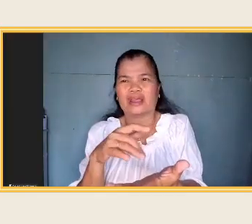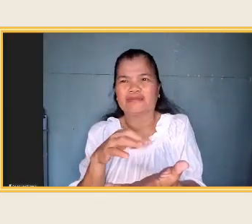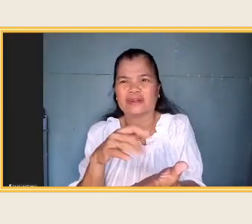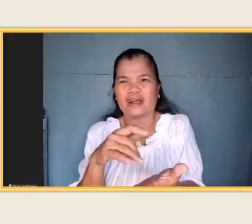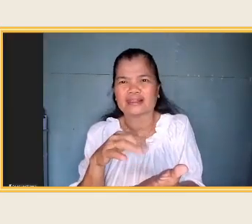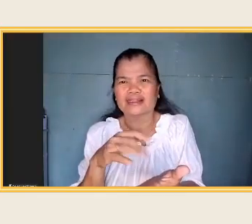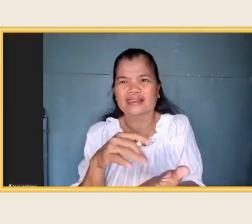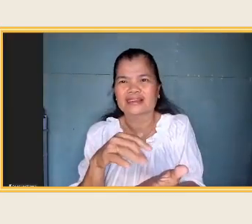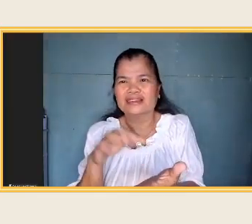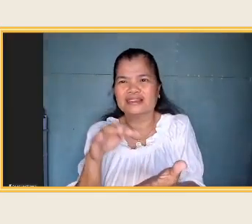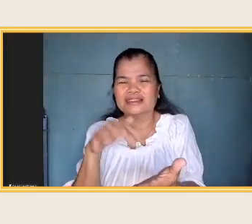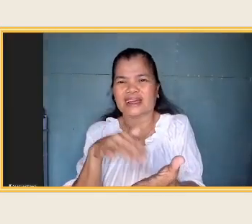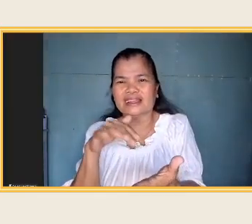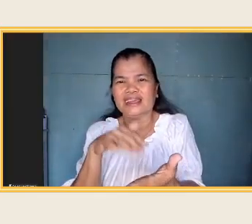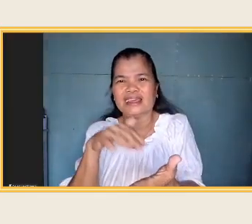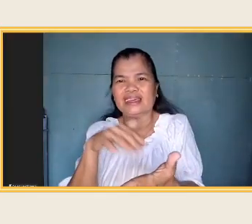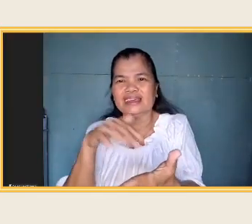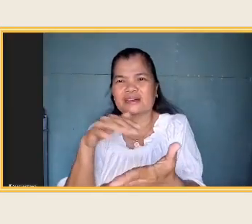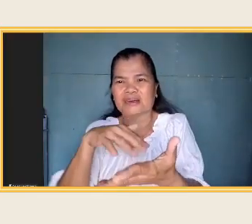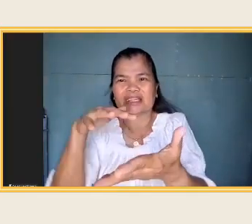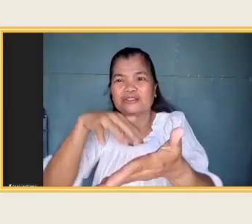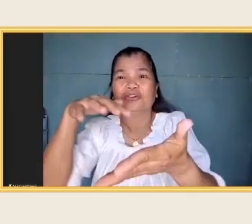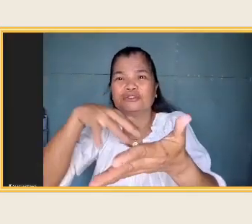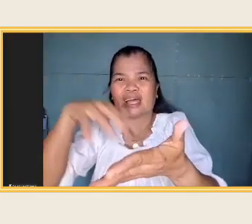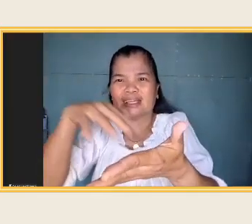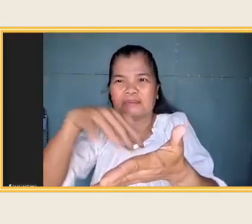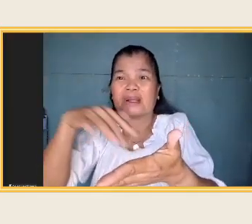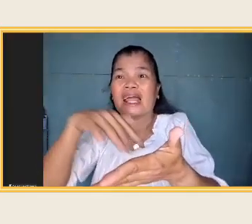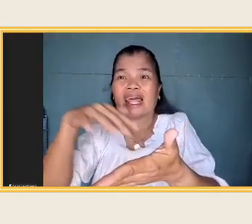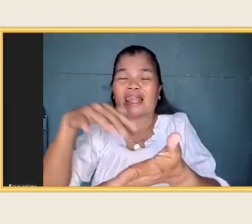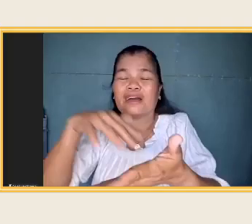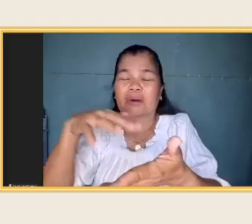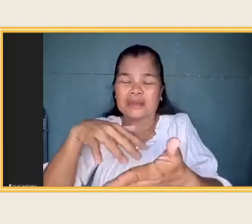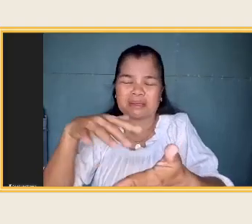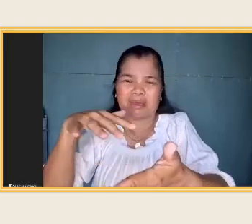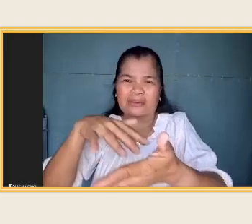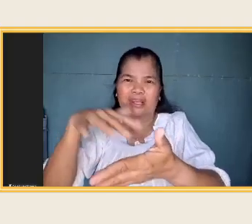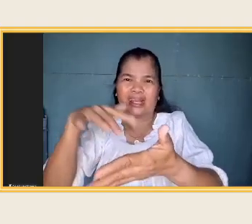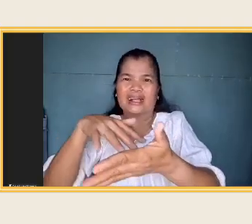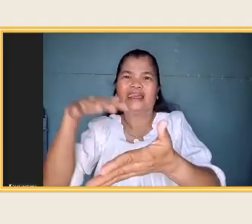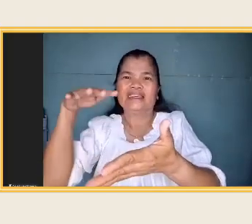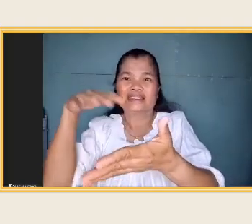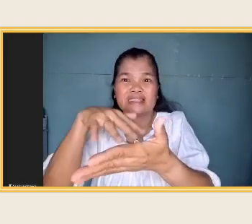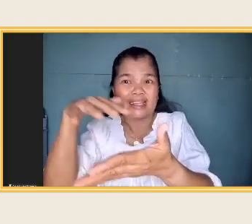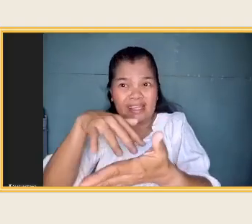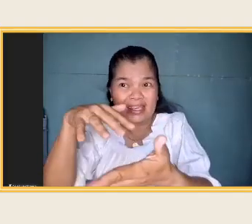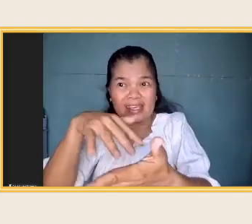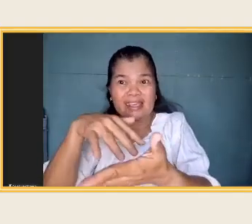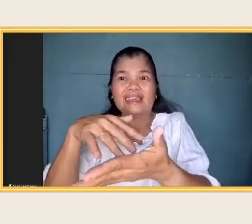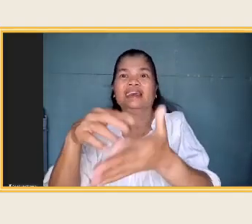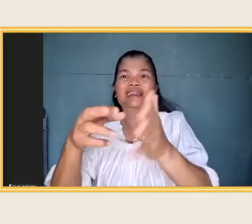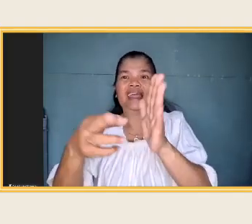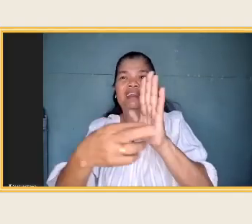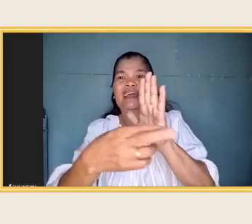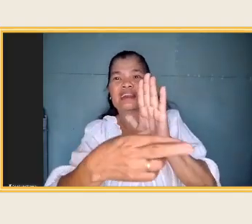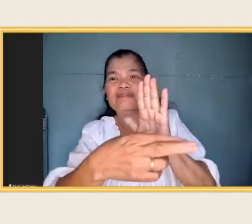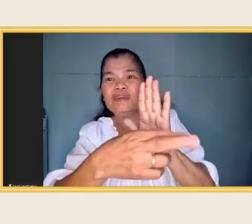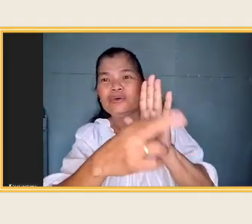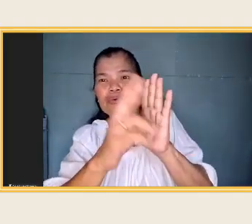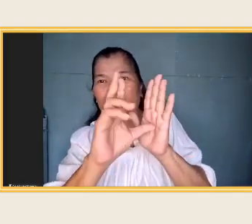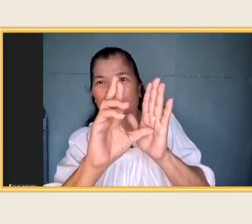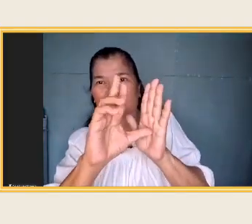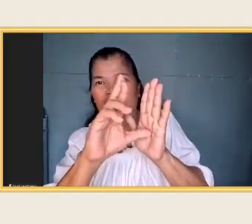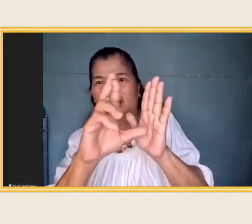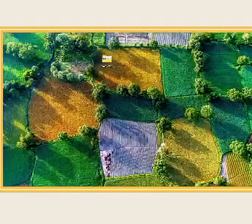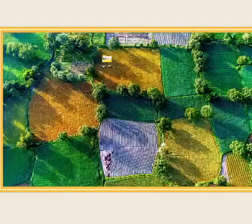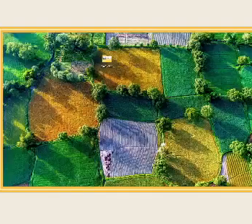sorry, I forgot. Study, basta ito yung study. Pag naalala ko, mamaya sabihin ko na lang. Study, then